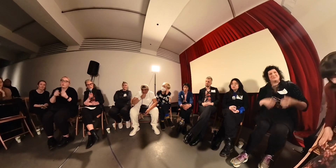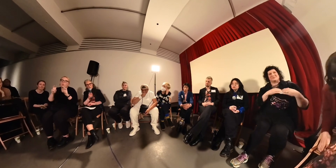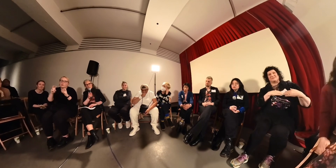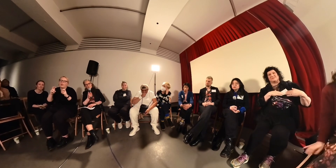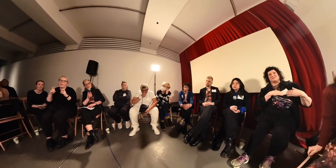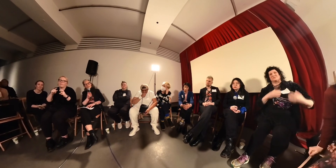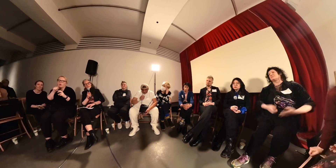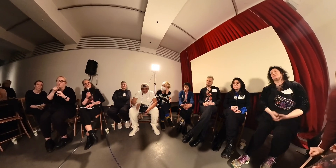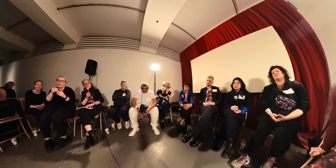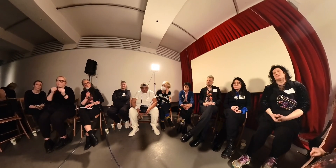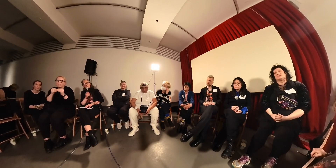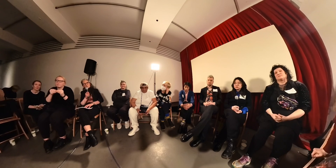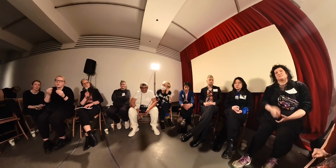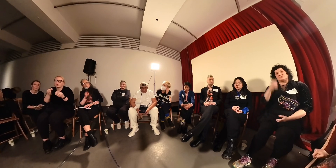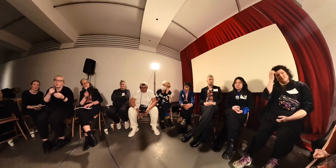celé bylo.